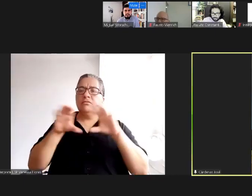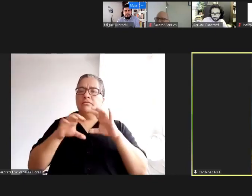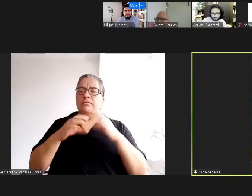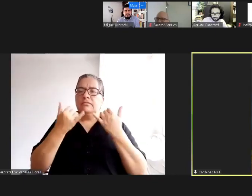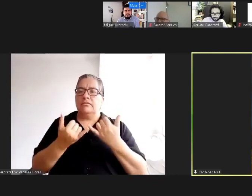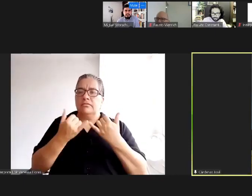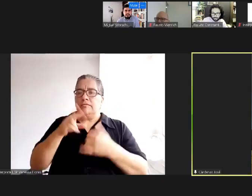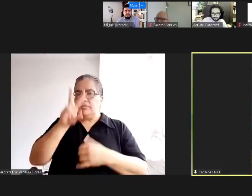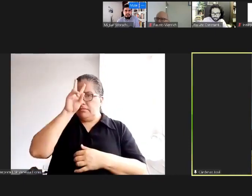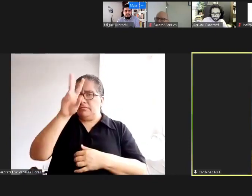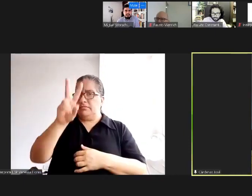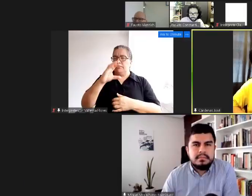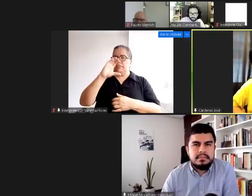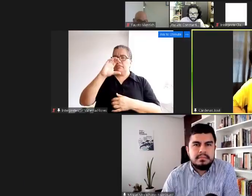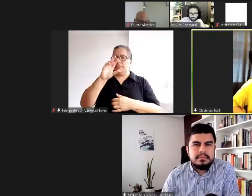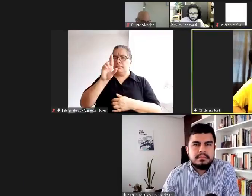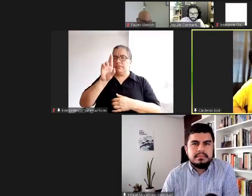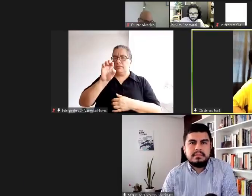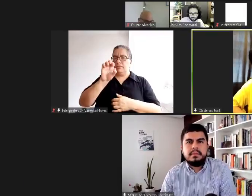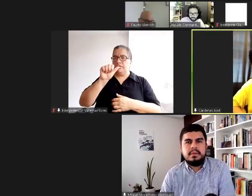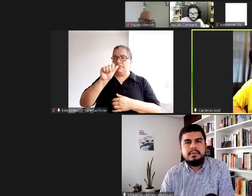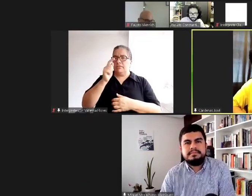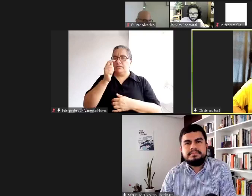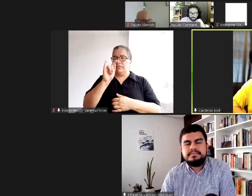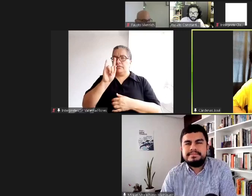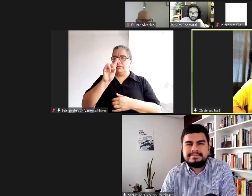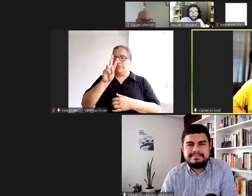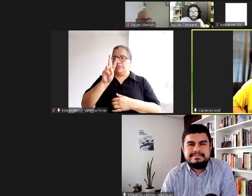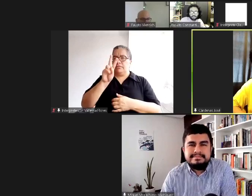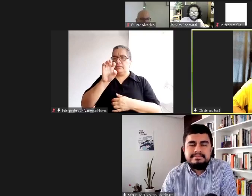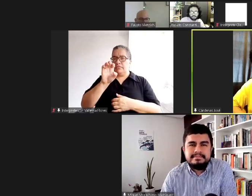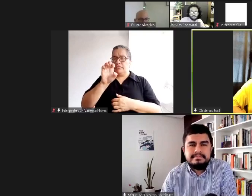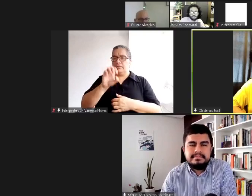allá de las actividades de